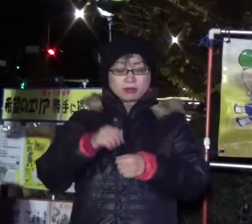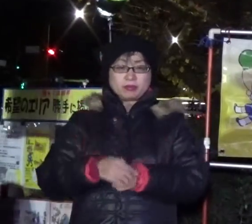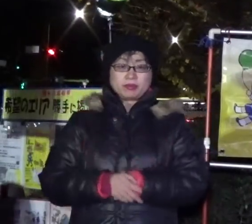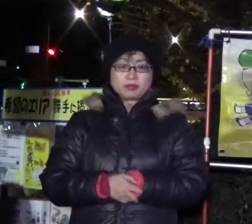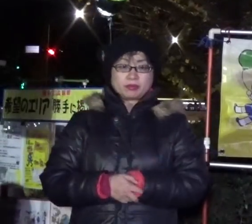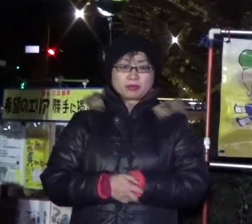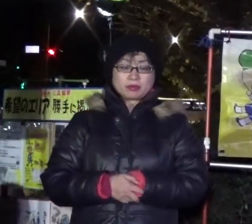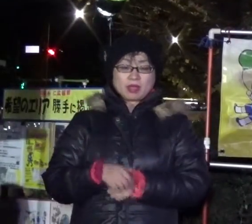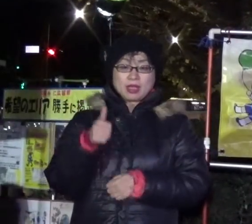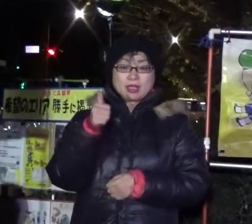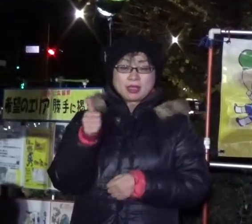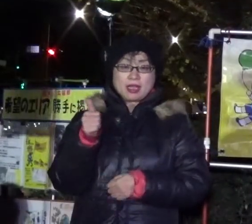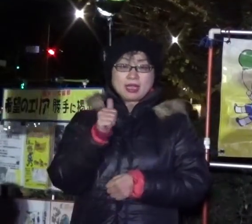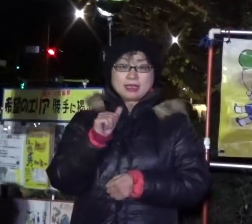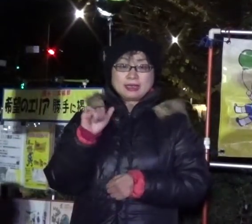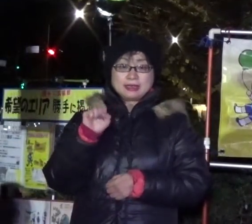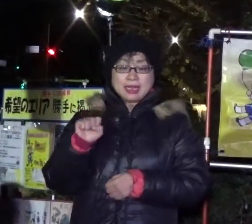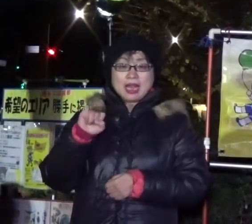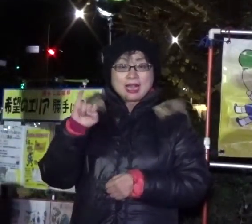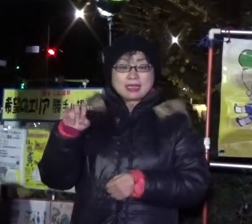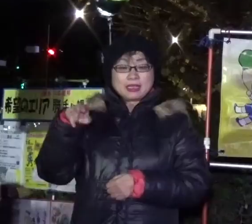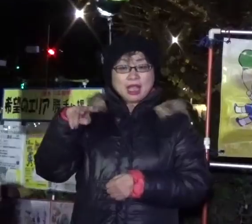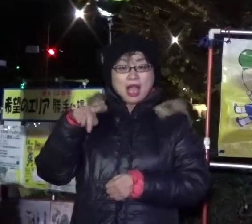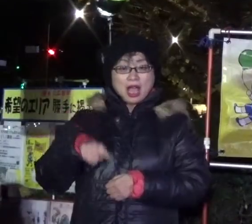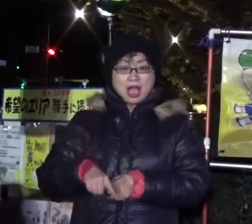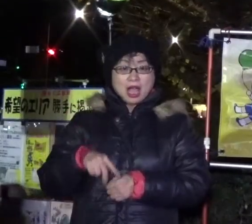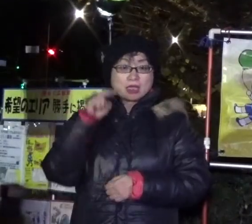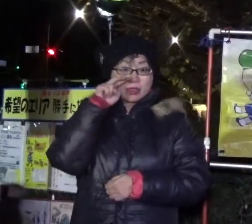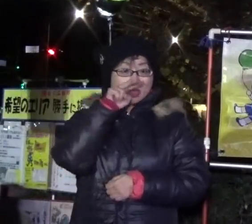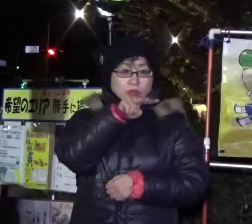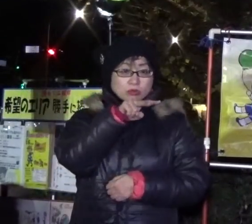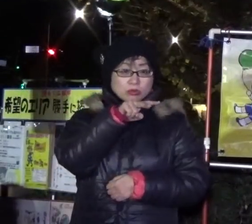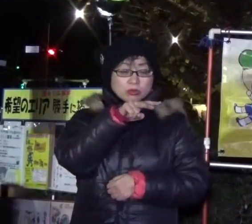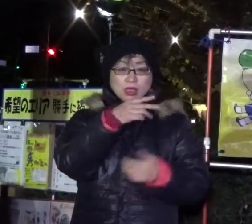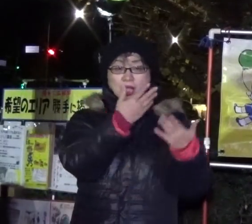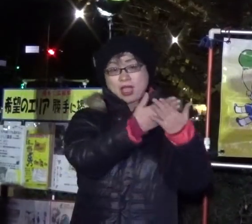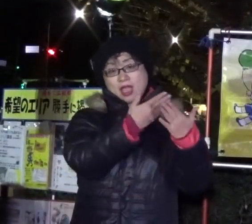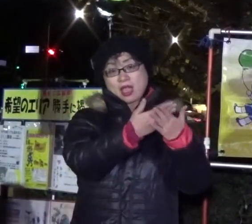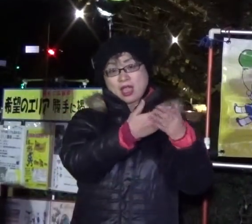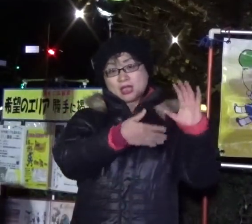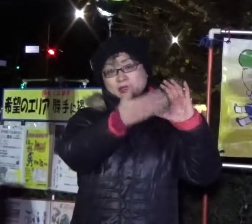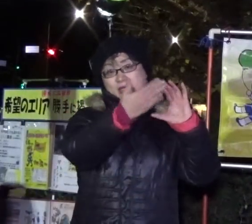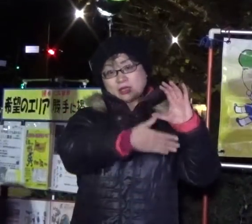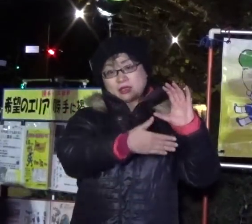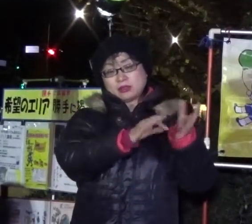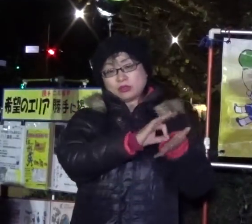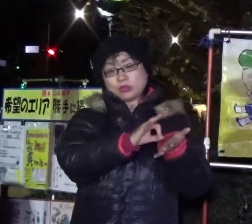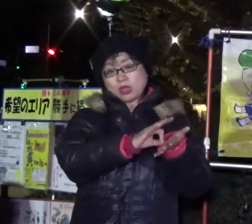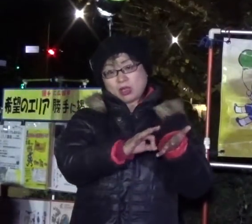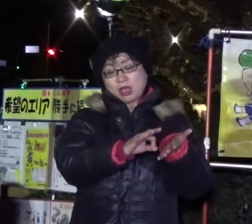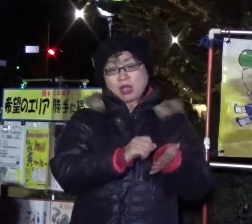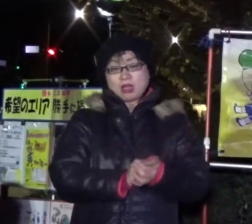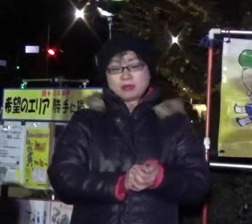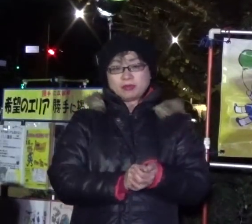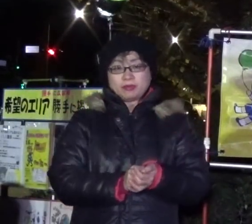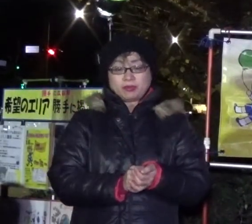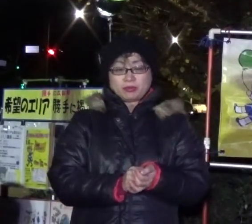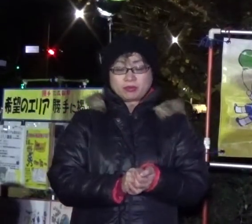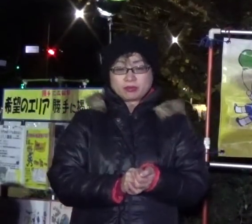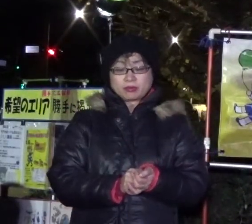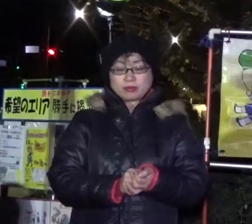それからデザイナーが、視覚的な絵や写真を使った視覚的な面から、